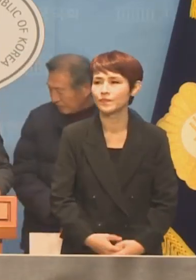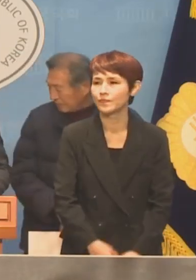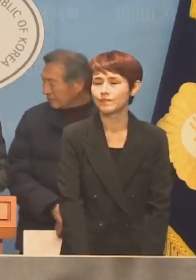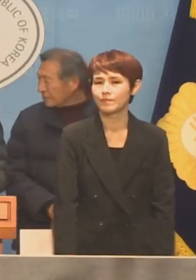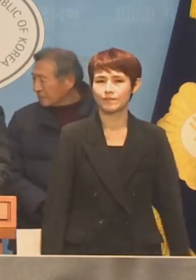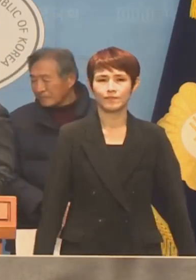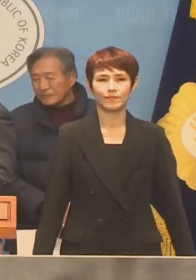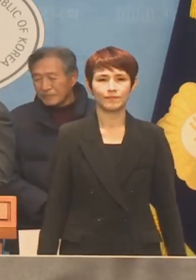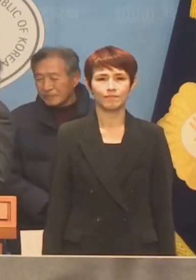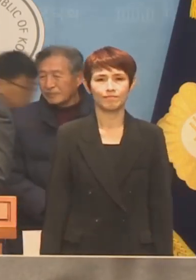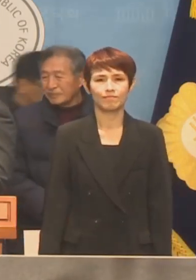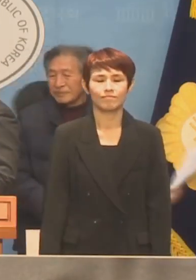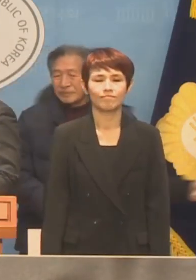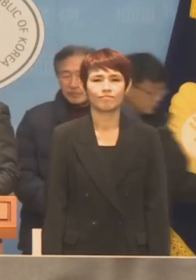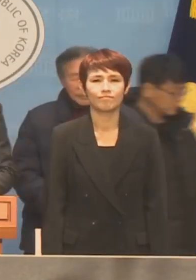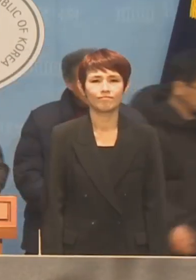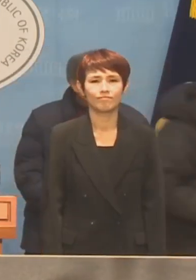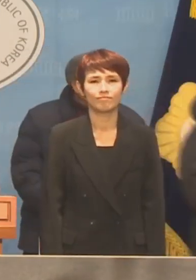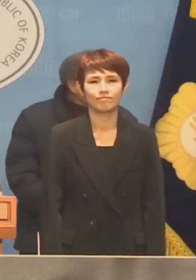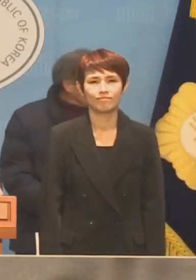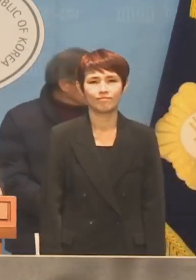바로 됐어요.